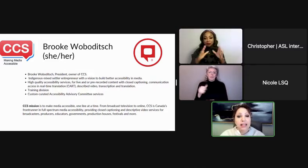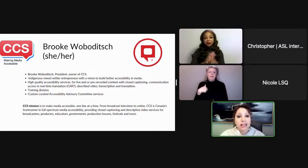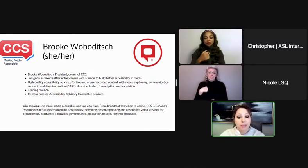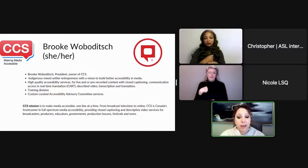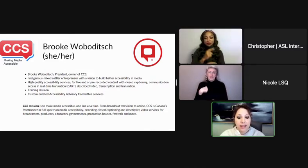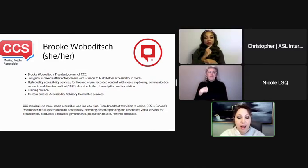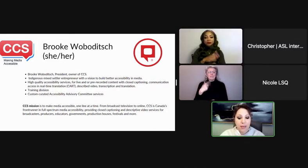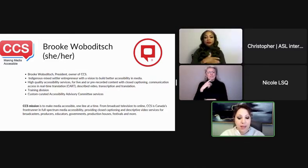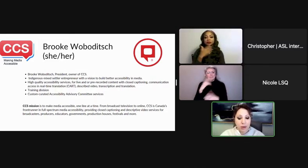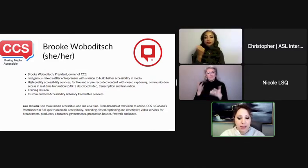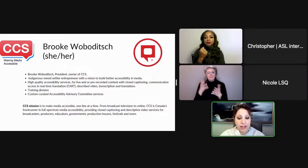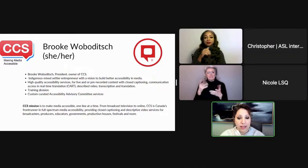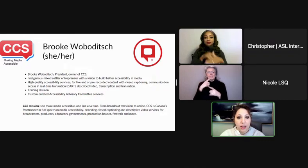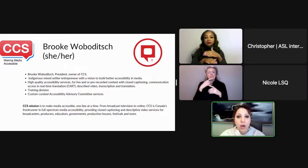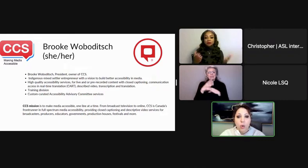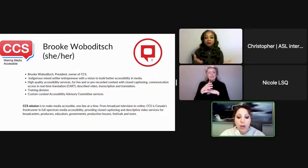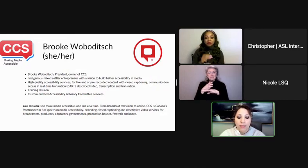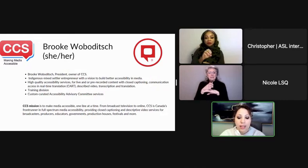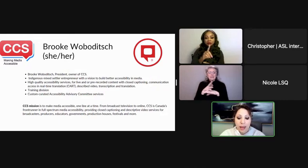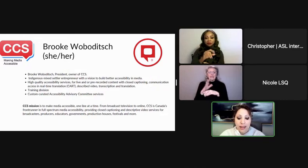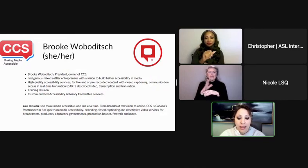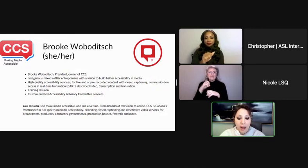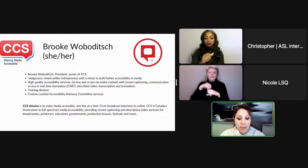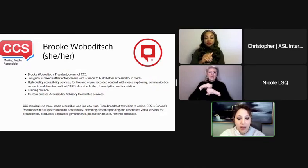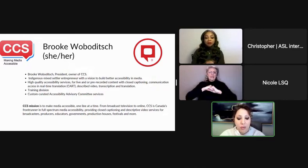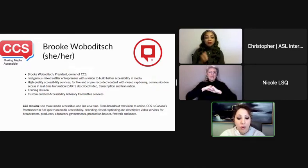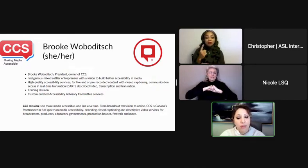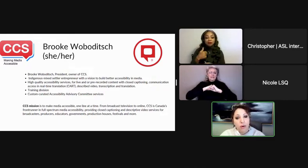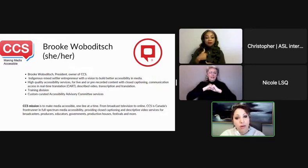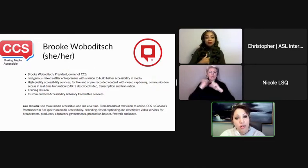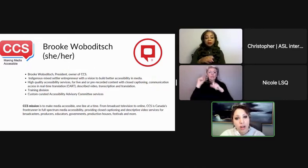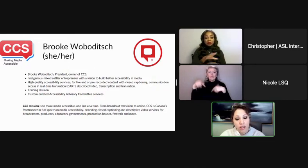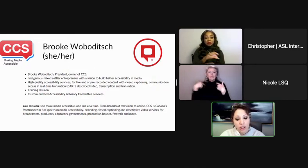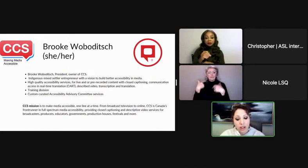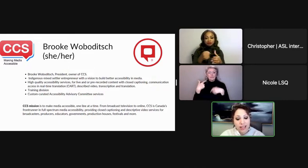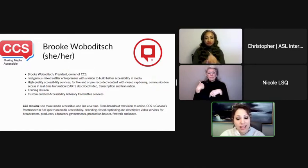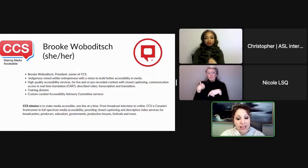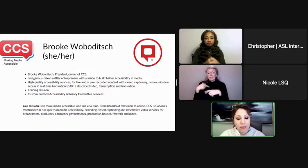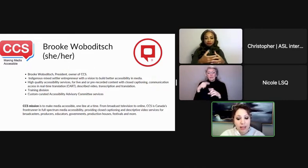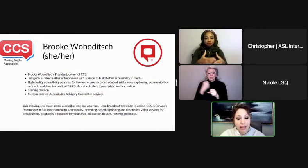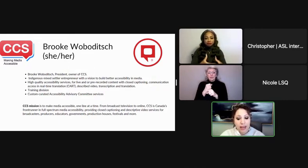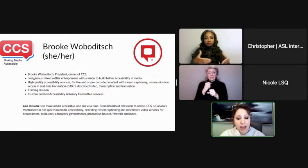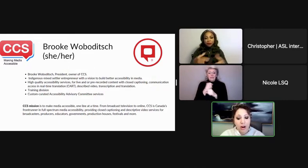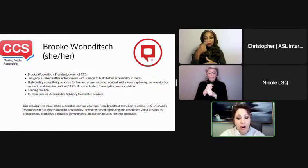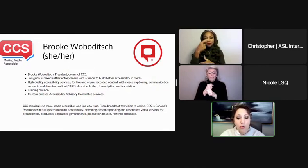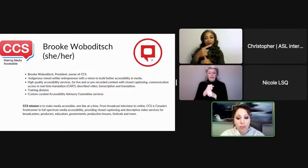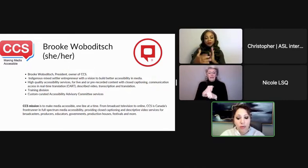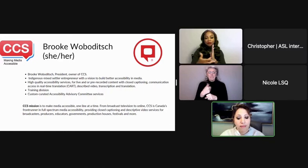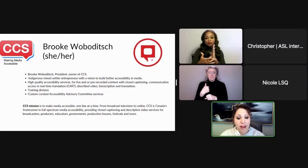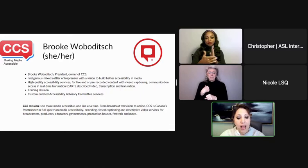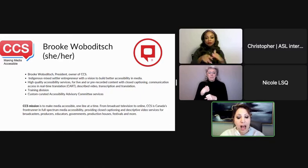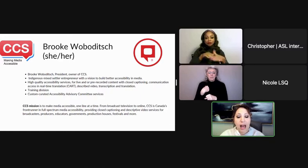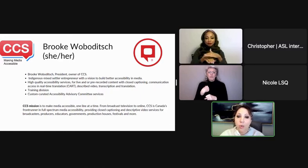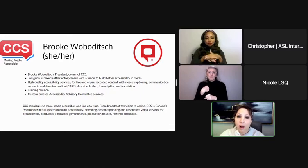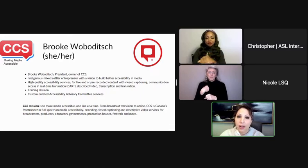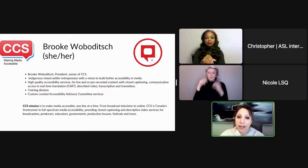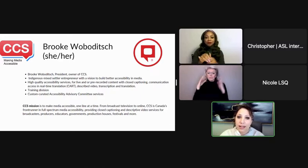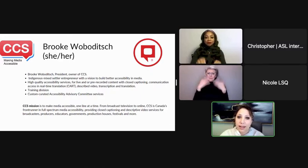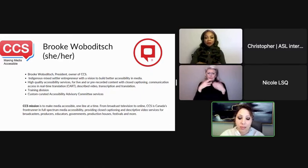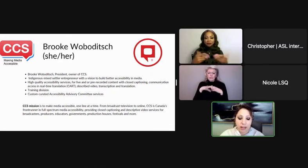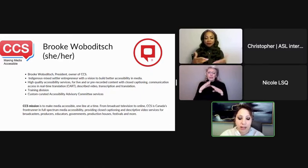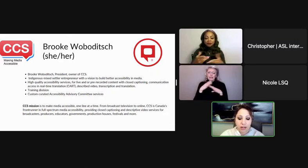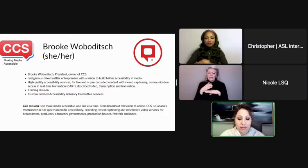favoriser l'accessibilité dans les médias. Depuis le moment où je travaille, nous sommes bien sûr concentrés sur l